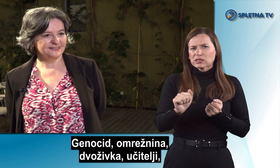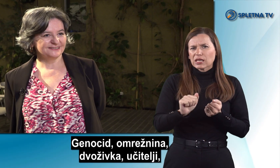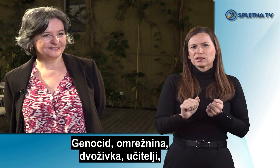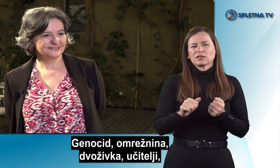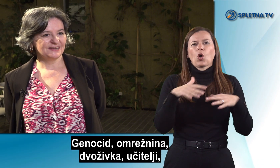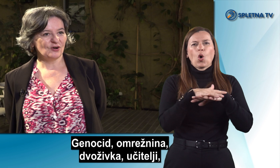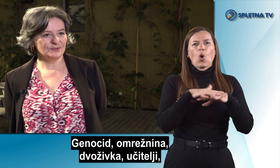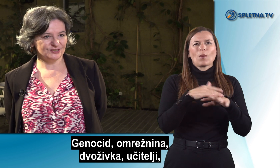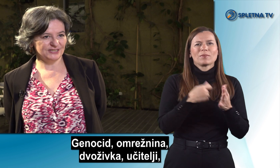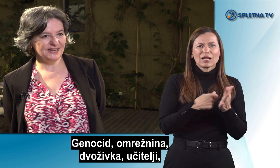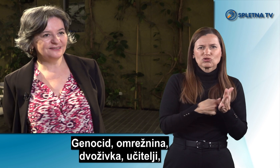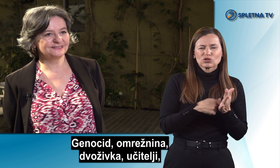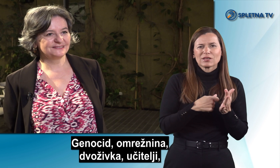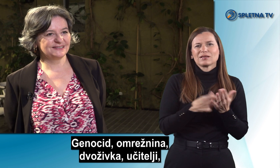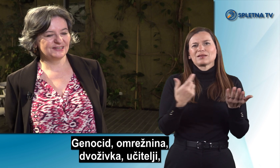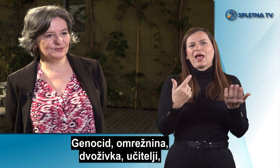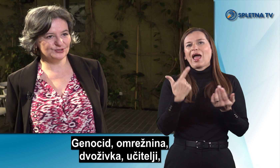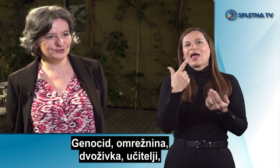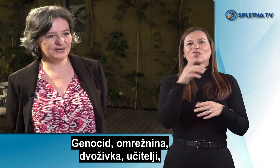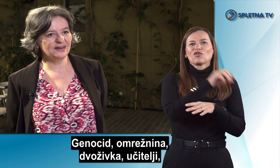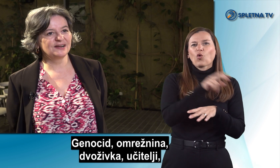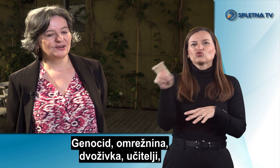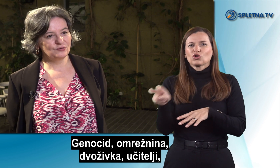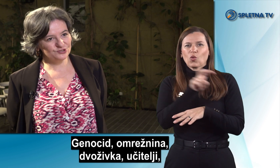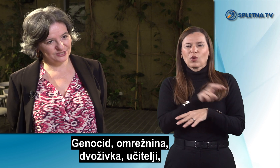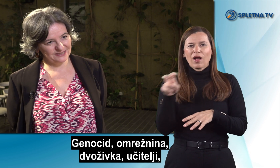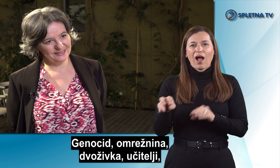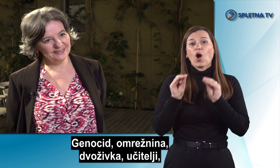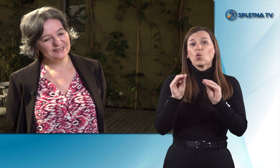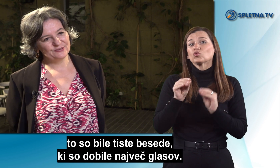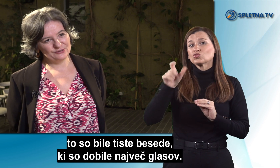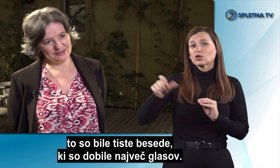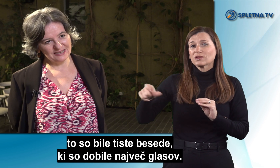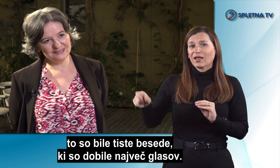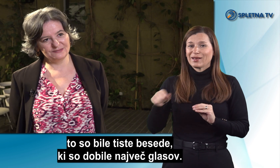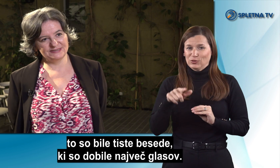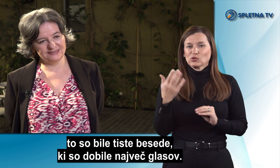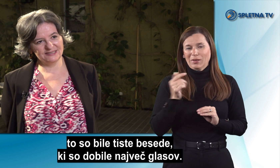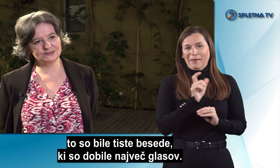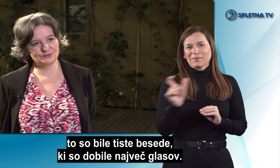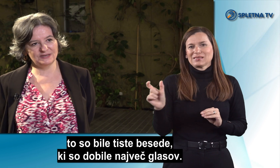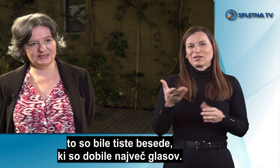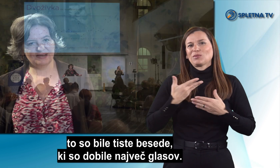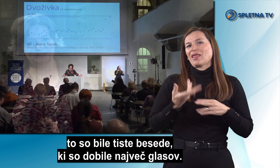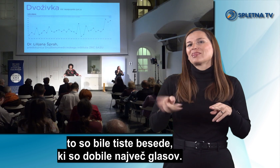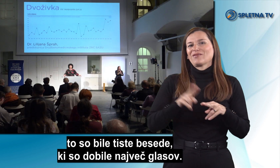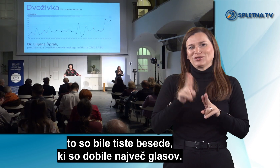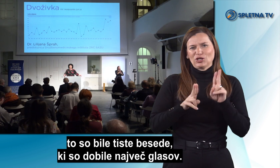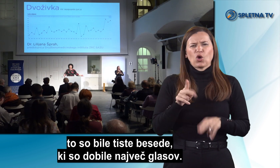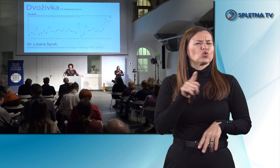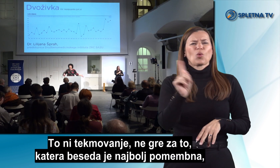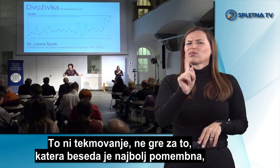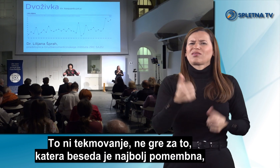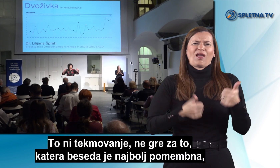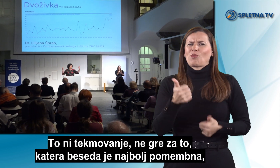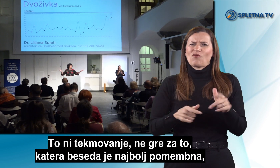Genocid, omrežnina, dvoživka, učitelji, to so bile tiste besede, ki so dobile največ glasov. To